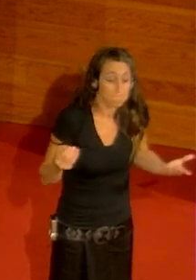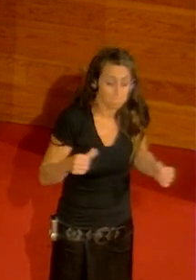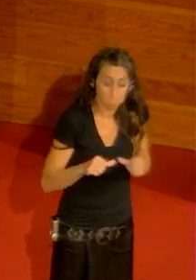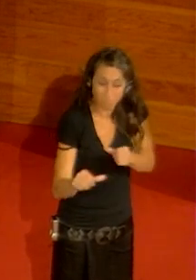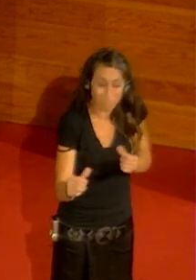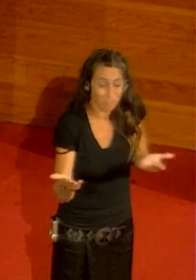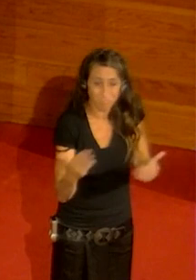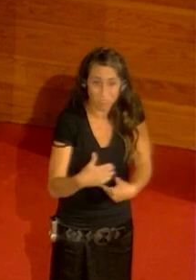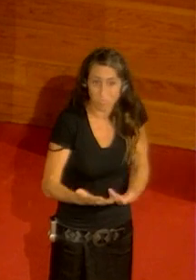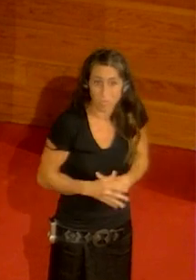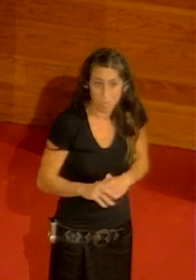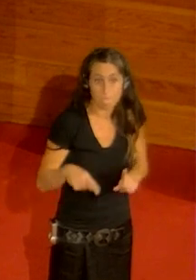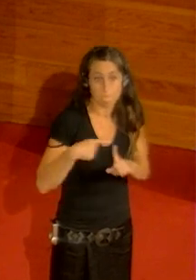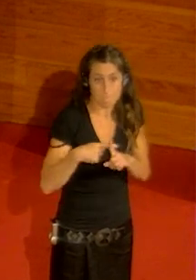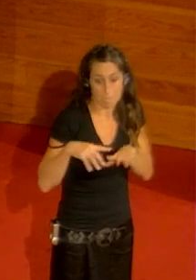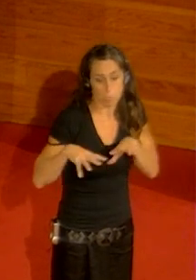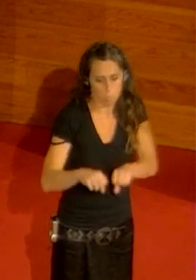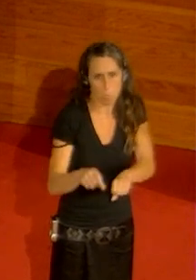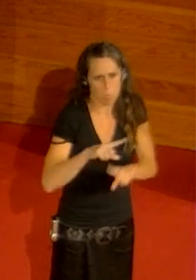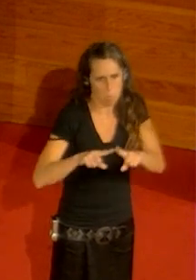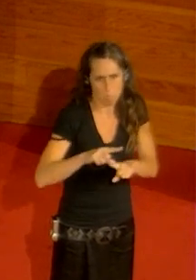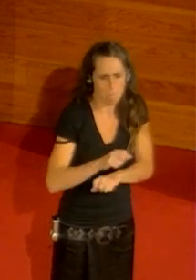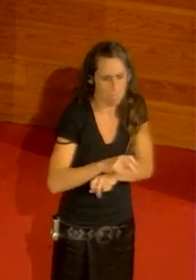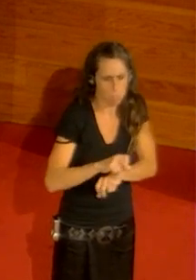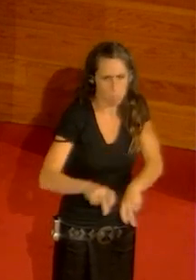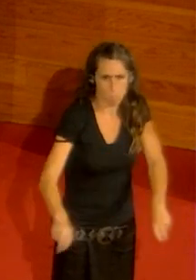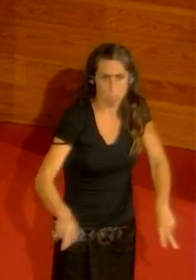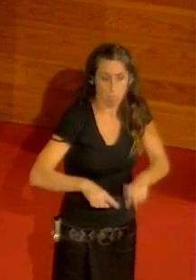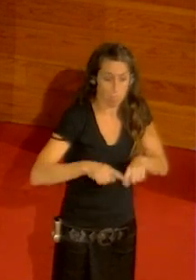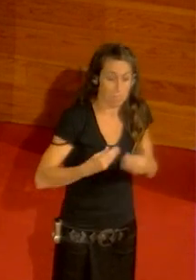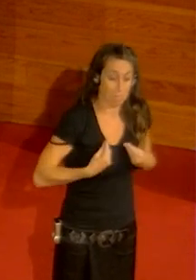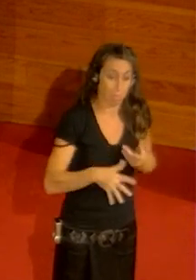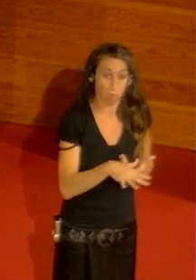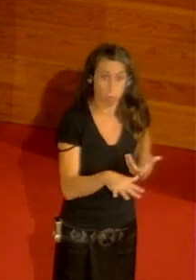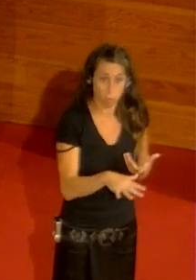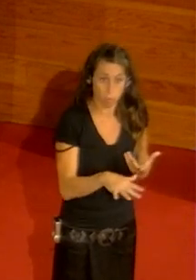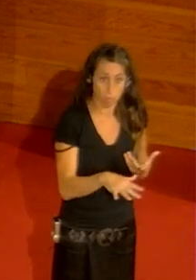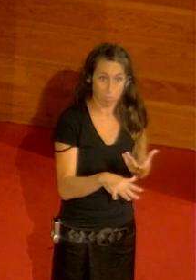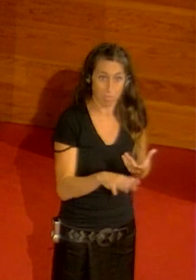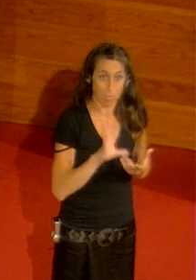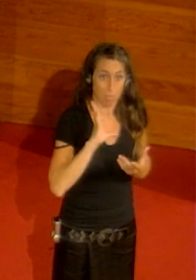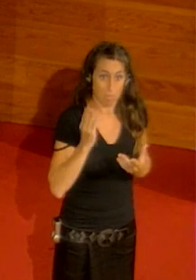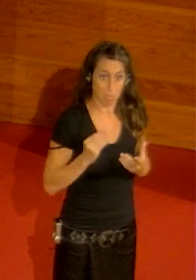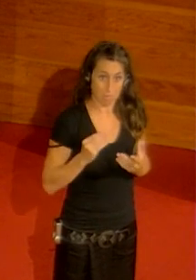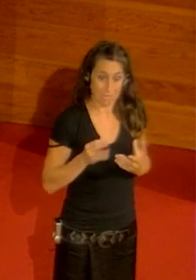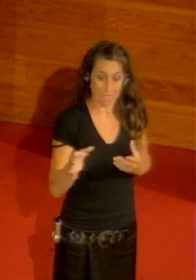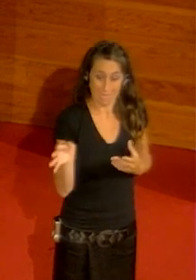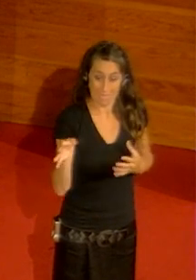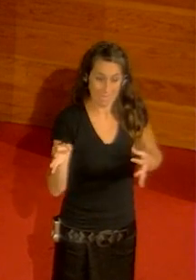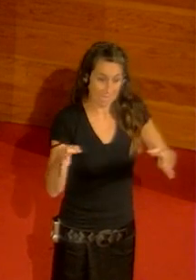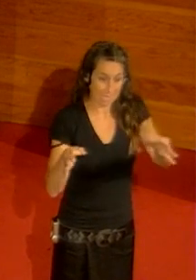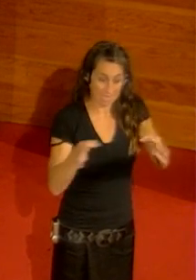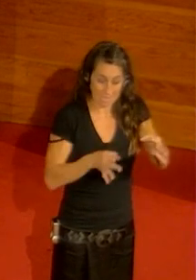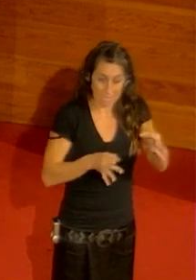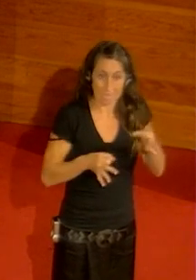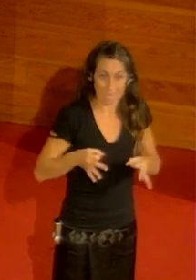está el problema de la ocupación que cada vez es mayor según Qué zonas vivan Como cada vez las aldeas palestinas están más aisladas por los asentamientos